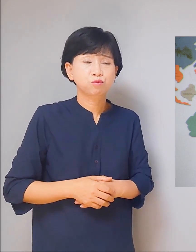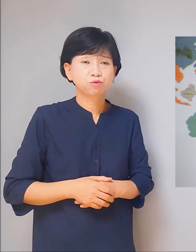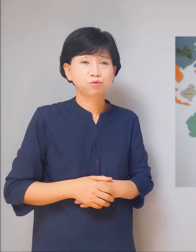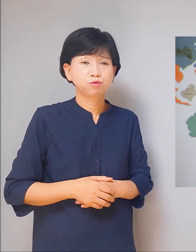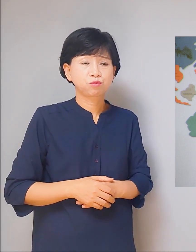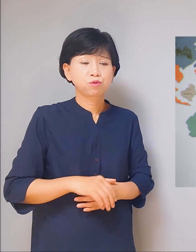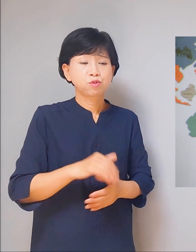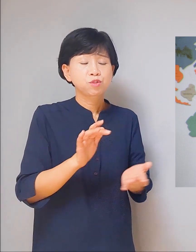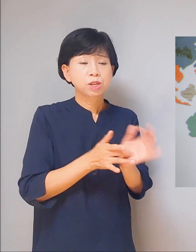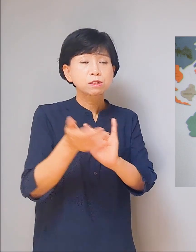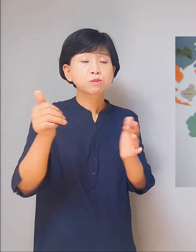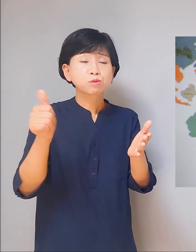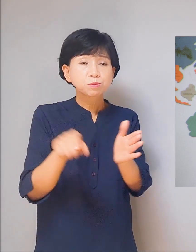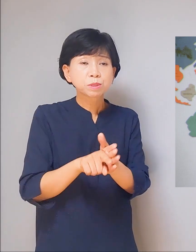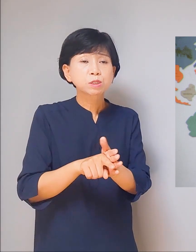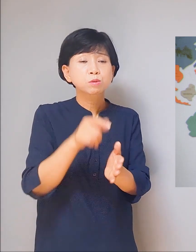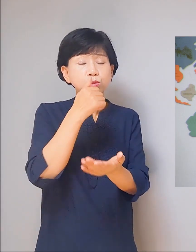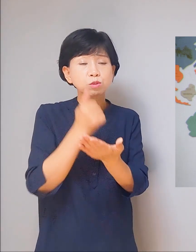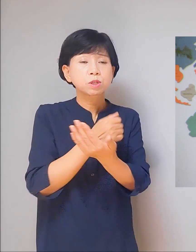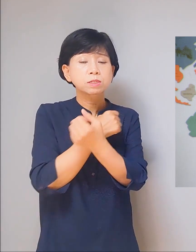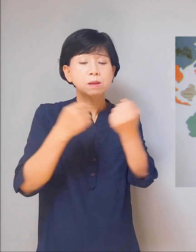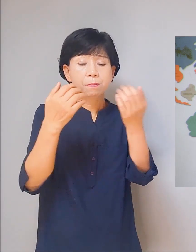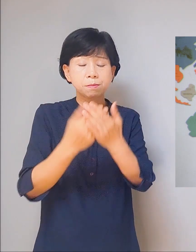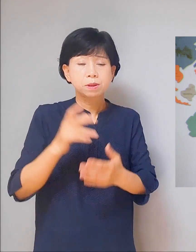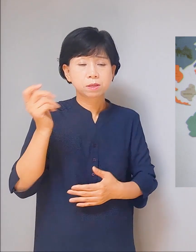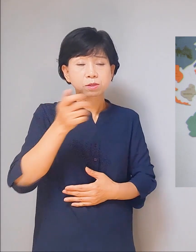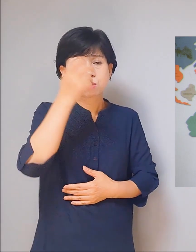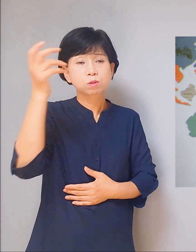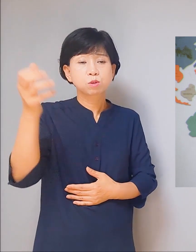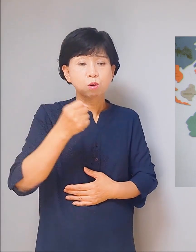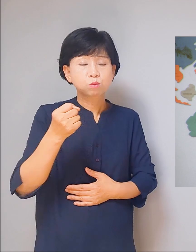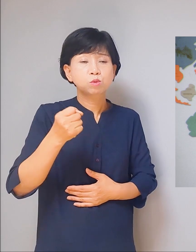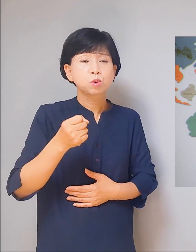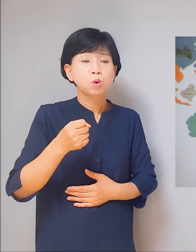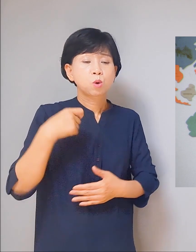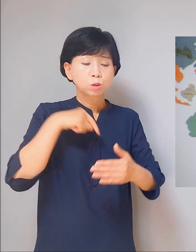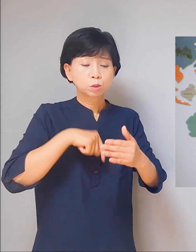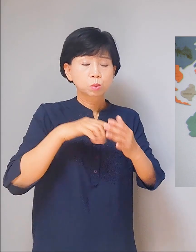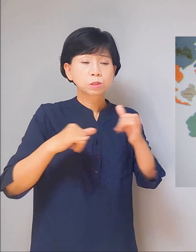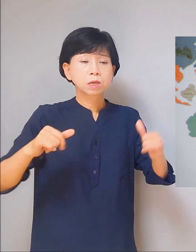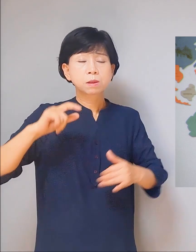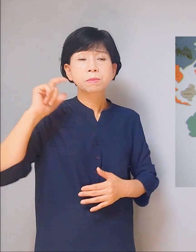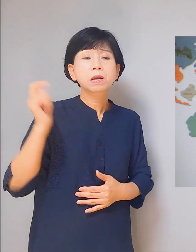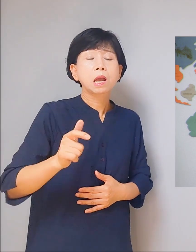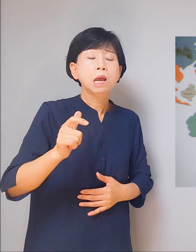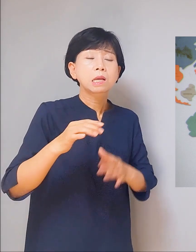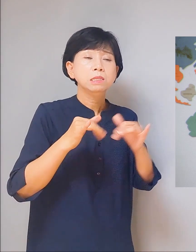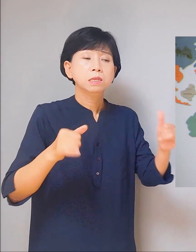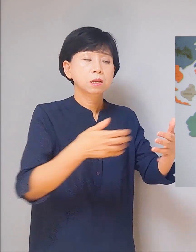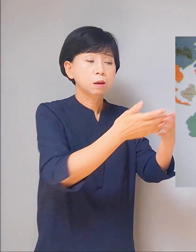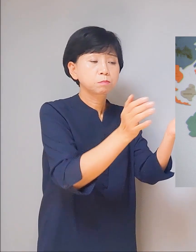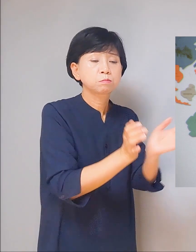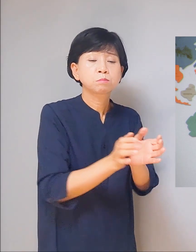죄사함 받아서 성령으로 말미암아서 속사람이 강건해진 사람일까요?